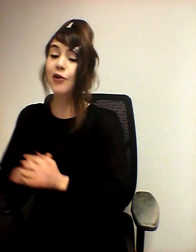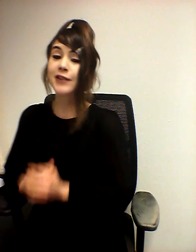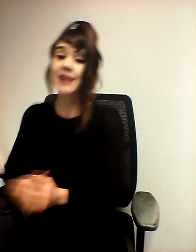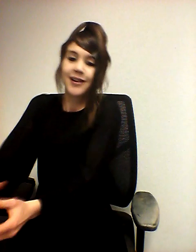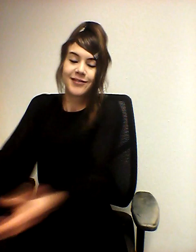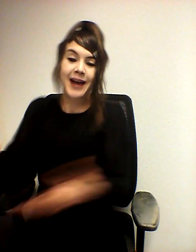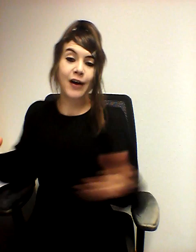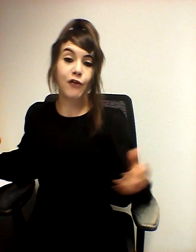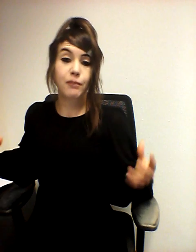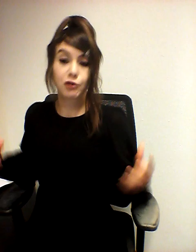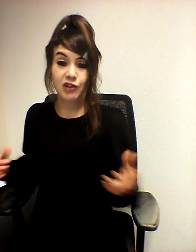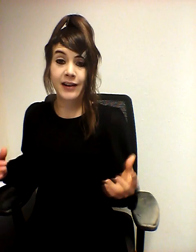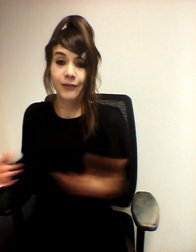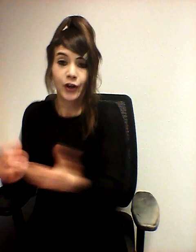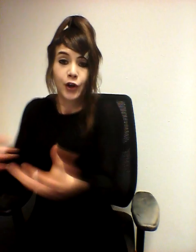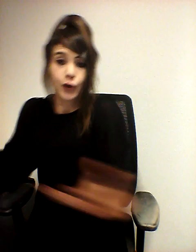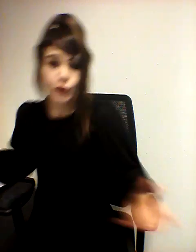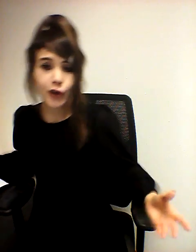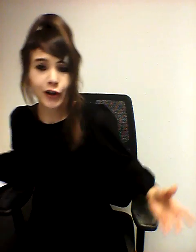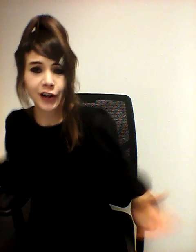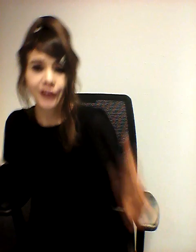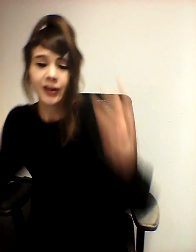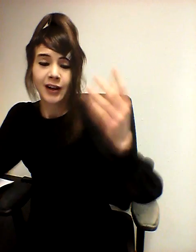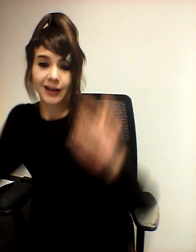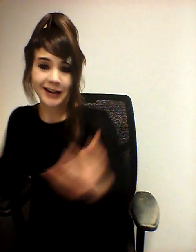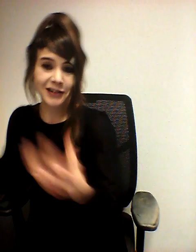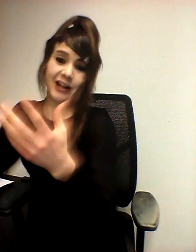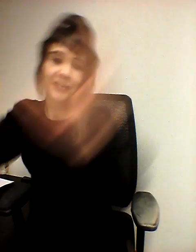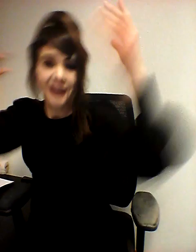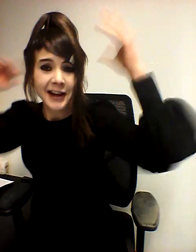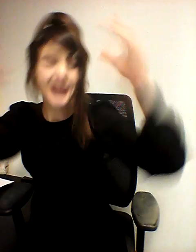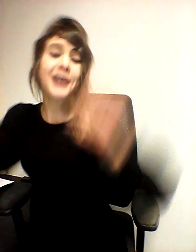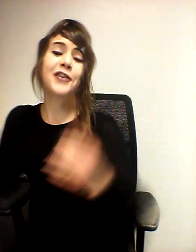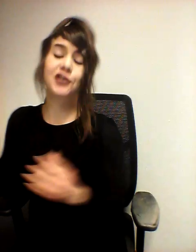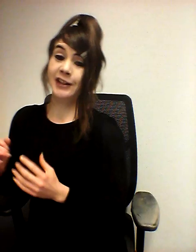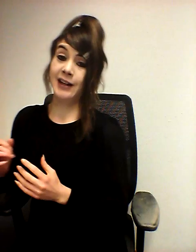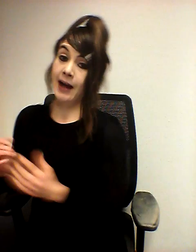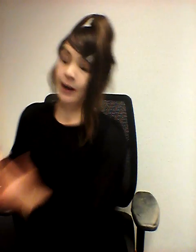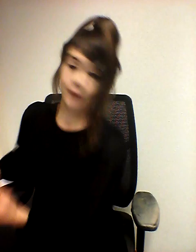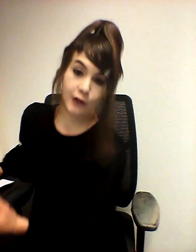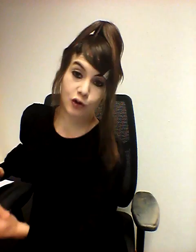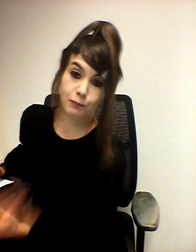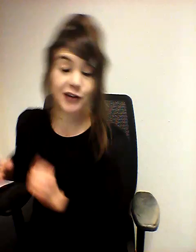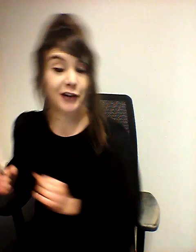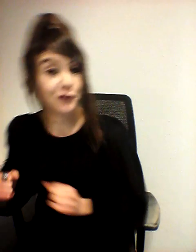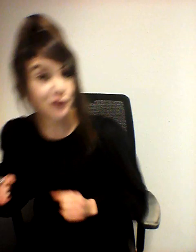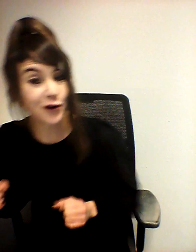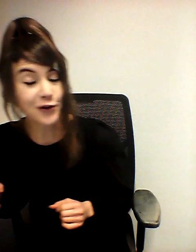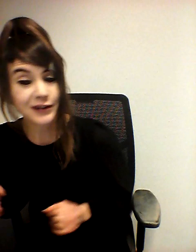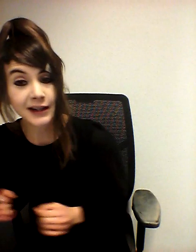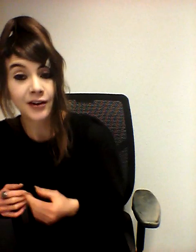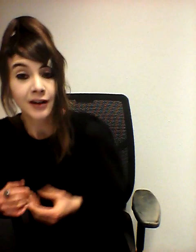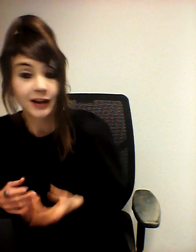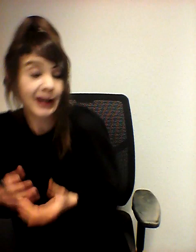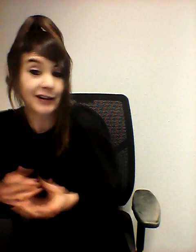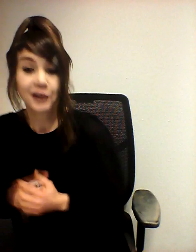niet, daarover beschikken, kunnen cellen elders in je lijf en je spiercellen dus ook niet, geen